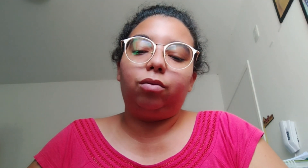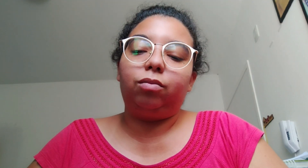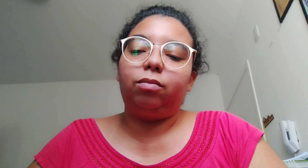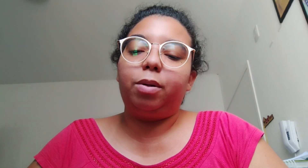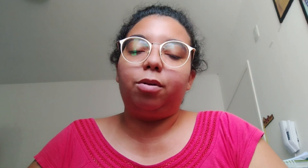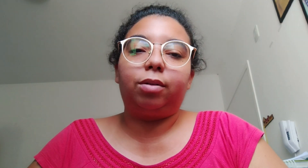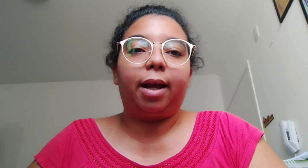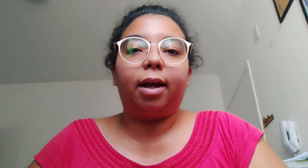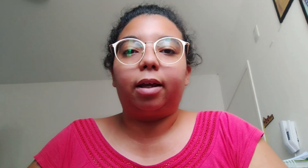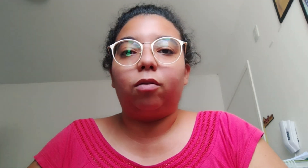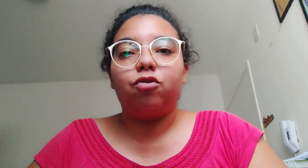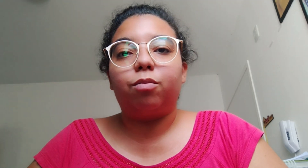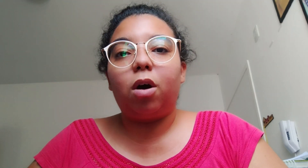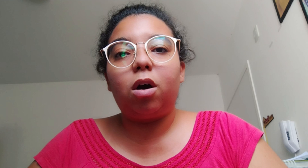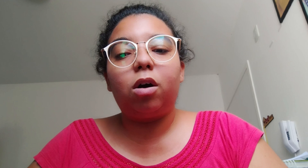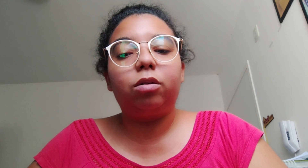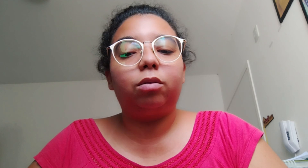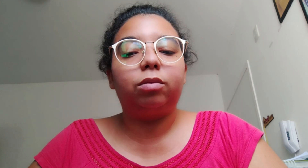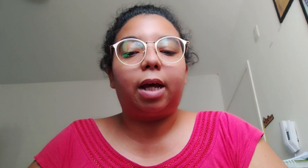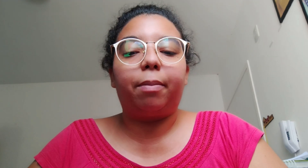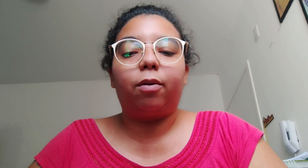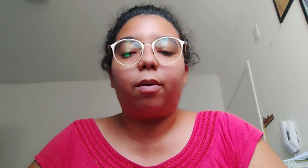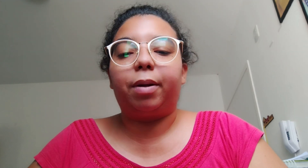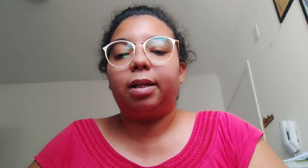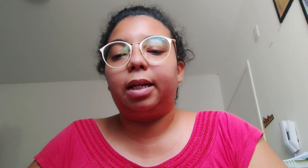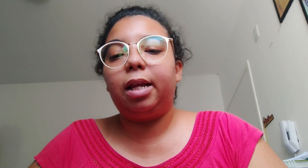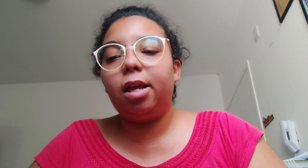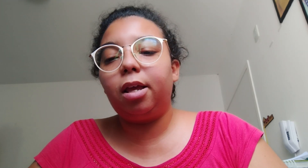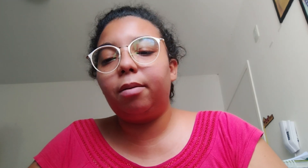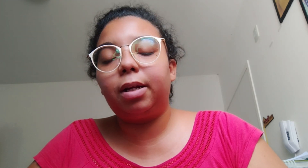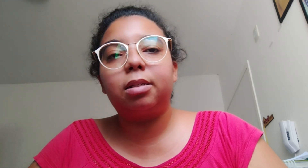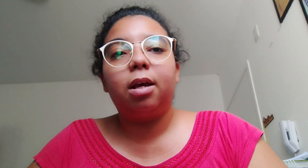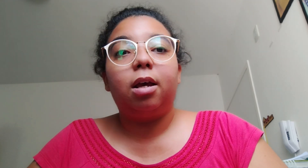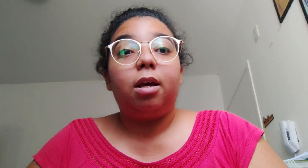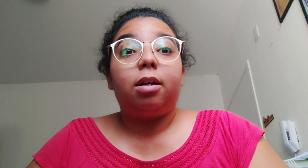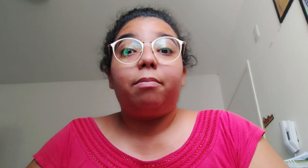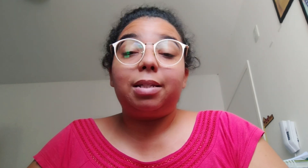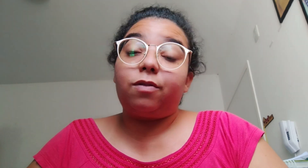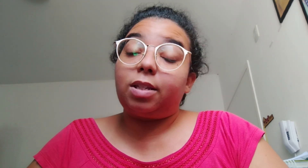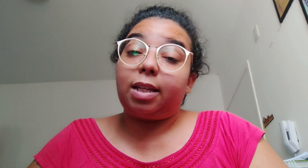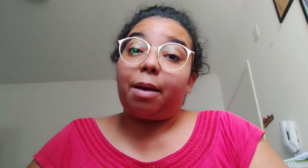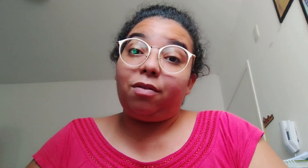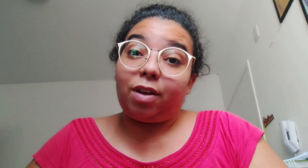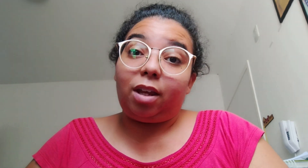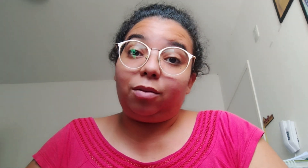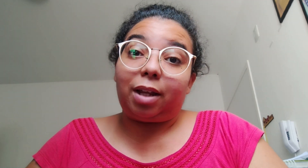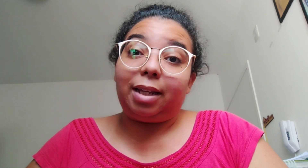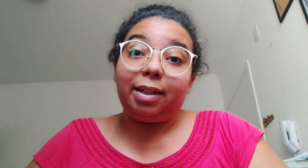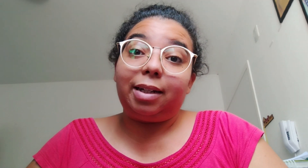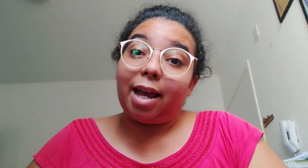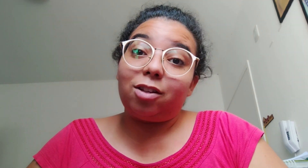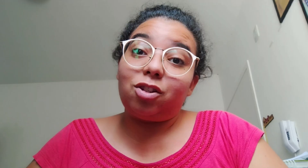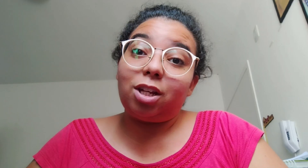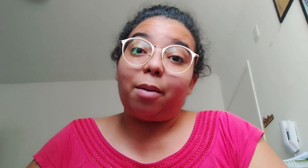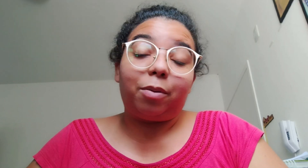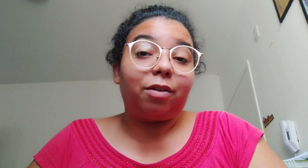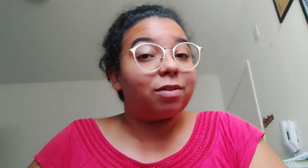tenho biblioteca aqui onde eu moro, não dá para eu aprender Libras. Mas se você tá me vendo na internet, é porque você